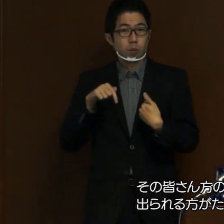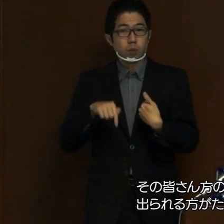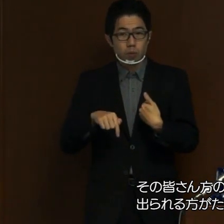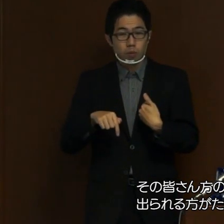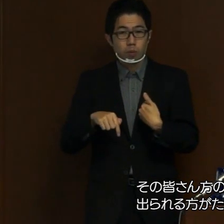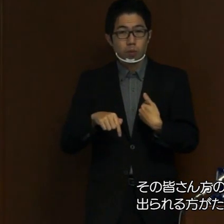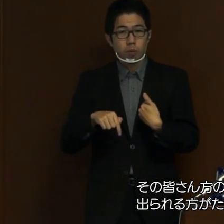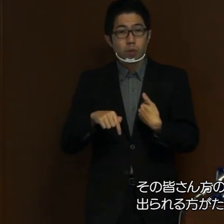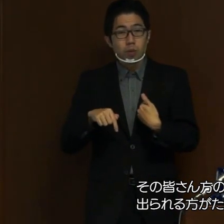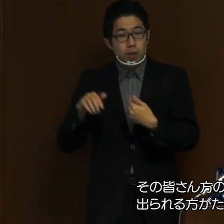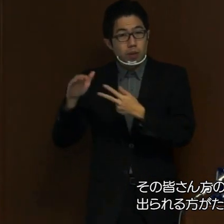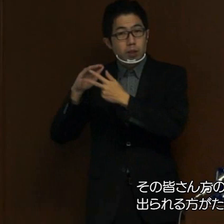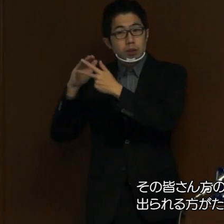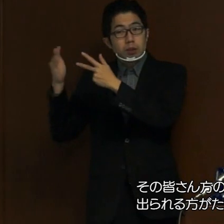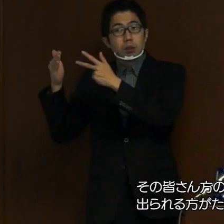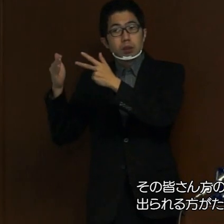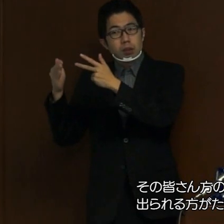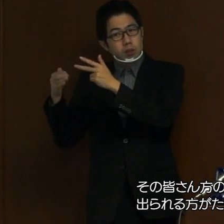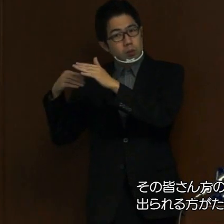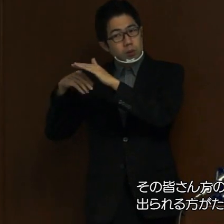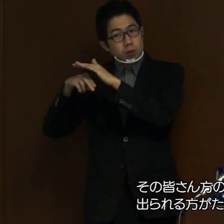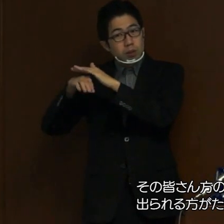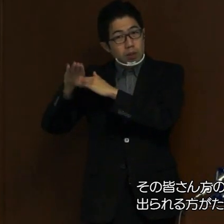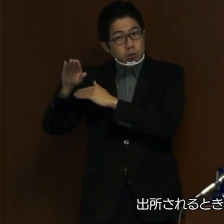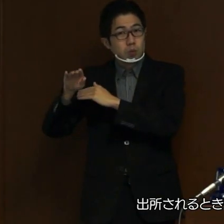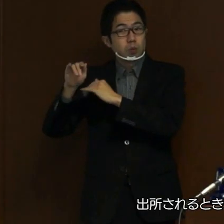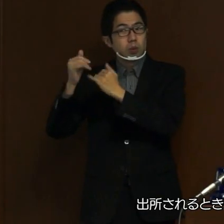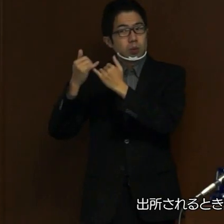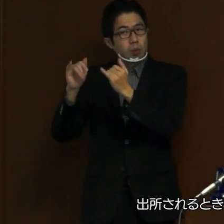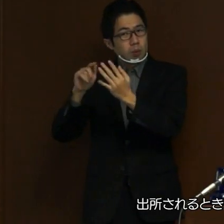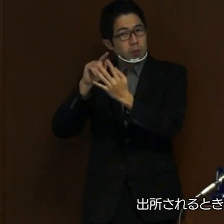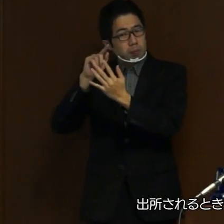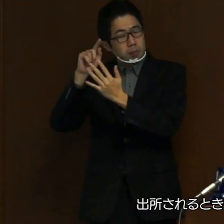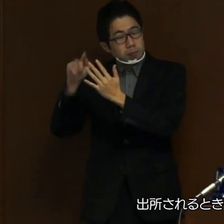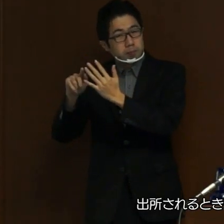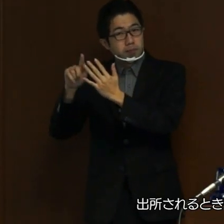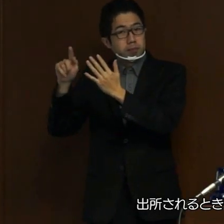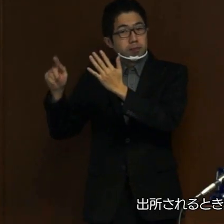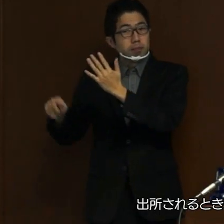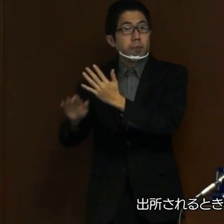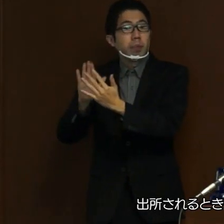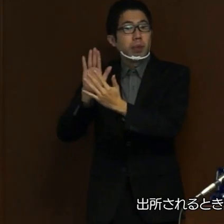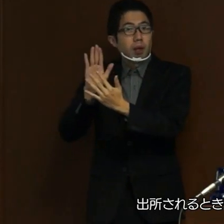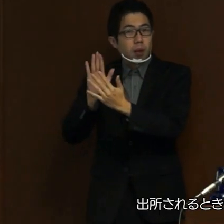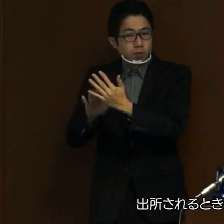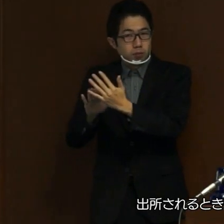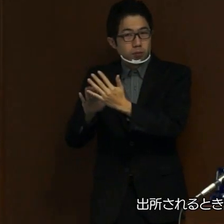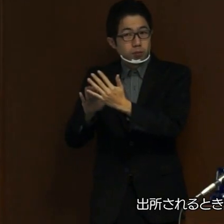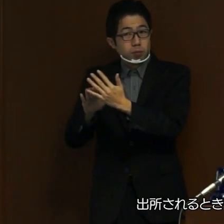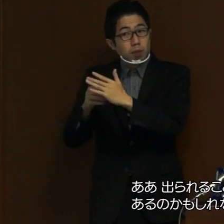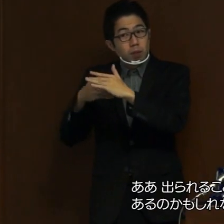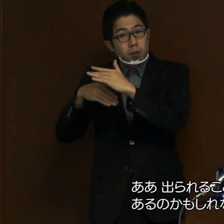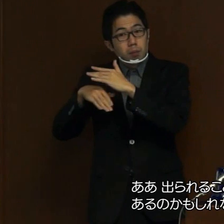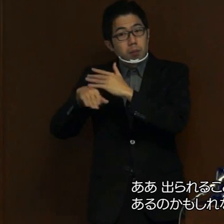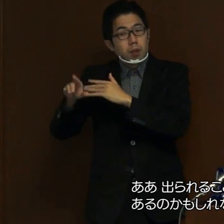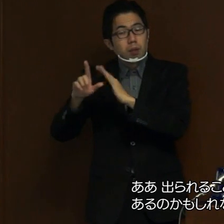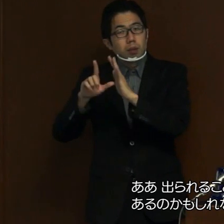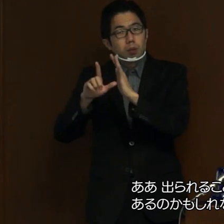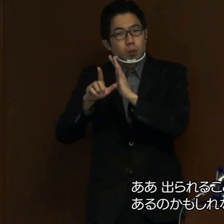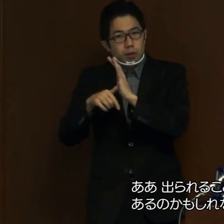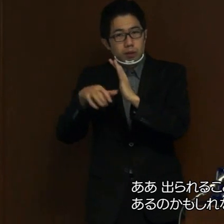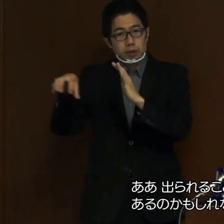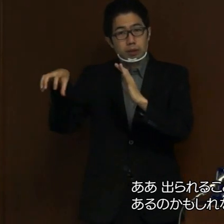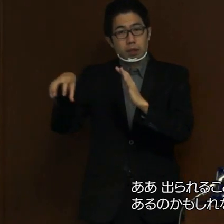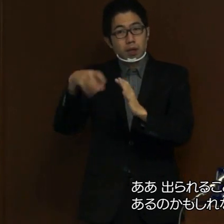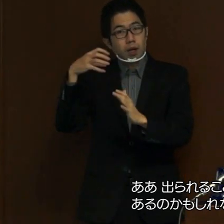出られる方がたまにおられた。で、出所される時に鐘が鳴った。あ、